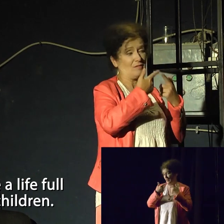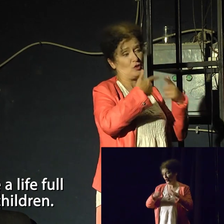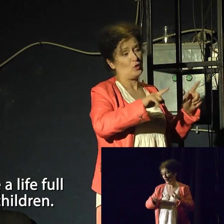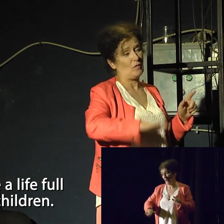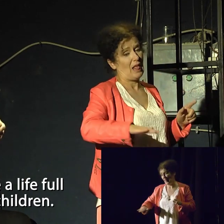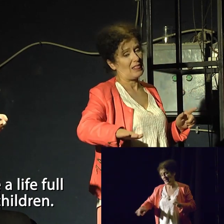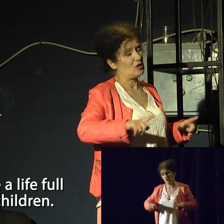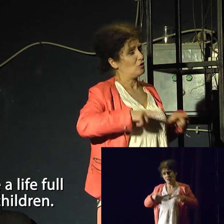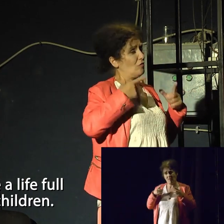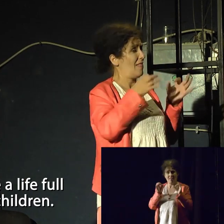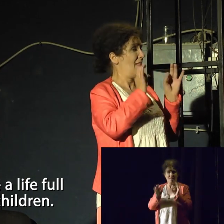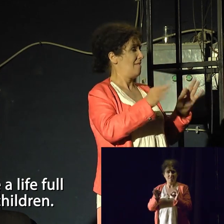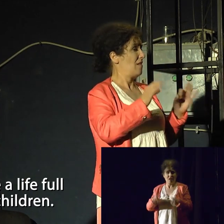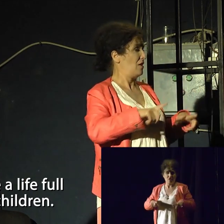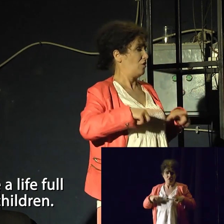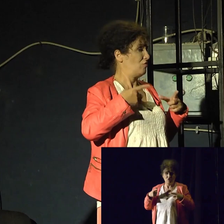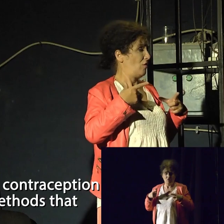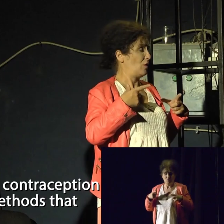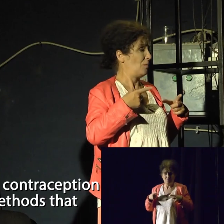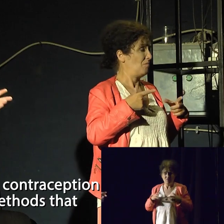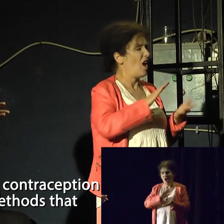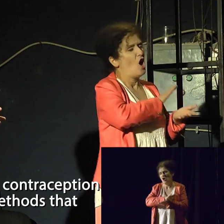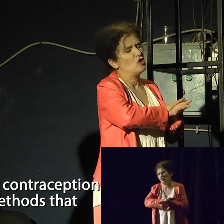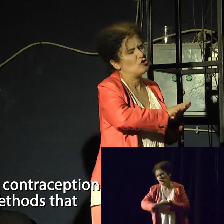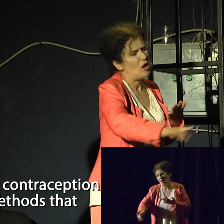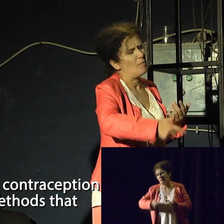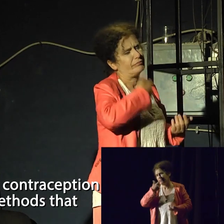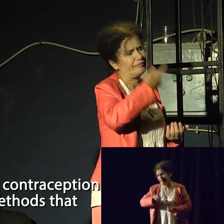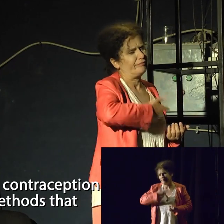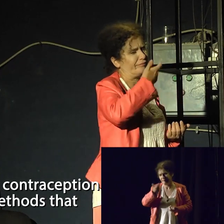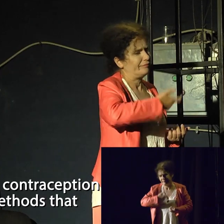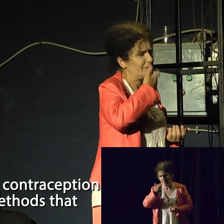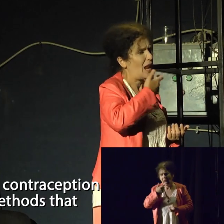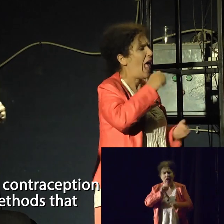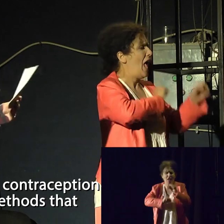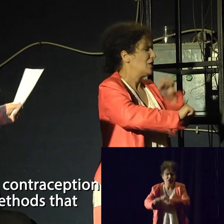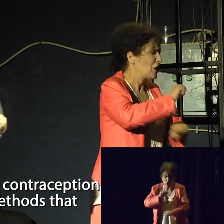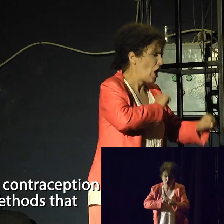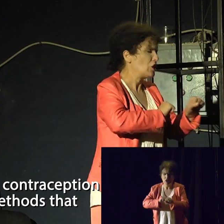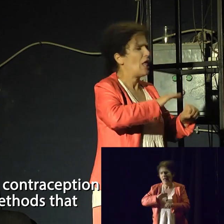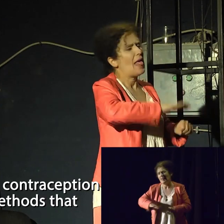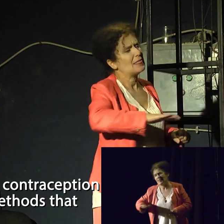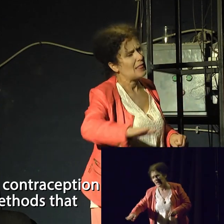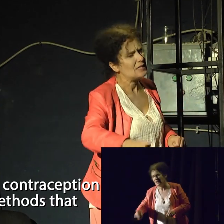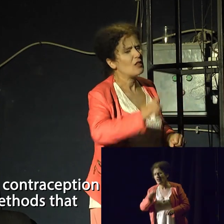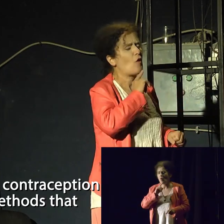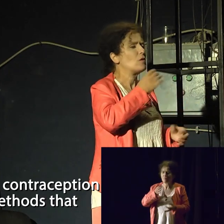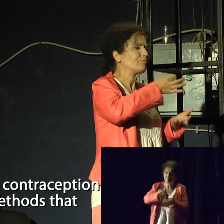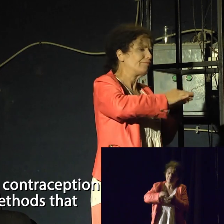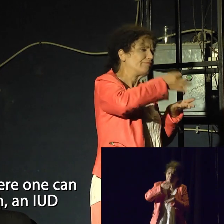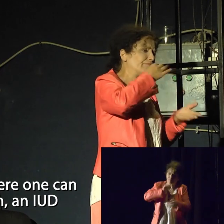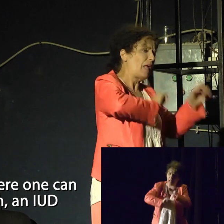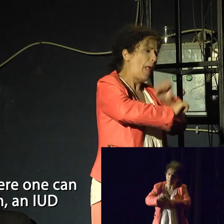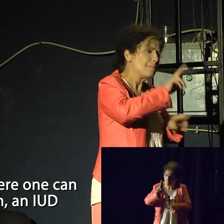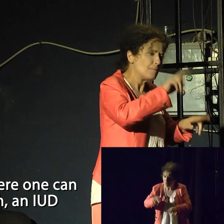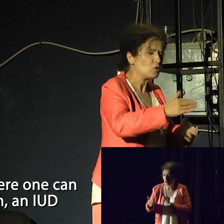да живеат квалитетен живот. Џабе зборуваме за контрацепција, џабе зборуваме на децата кои се контрацептивни средства може да